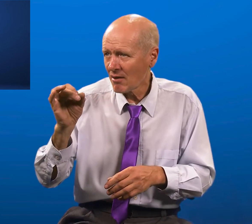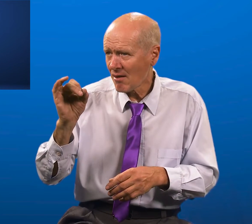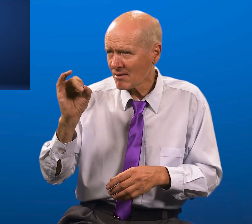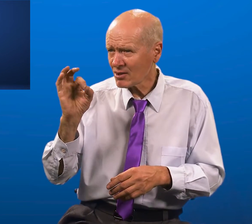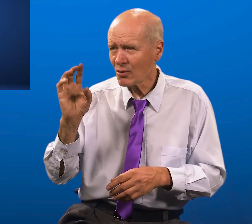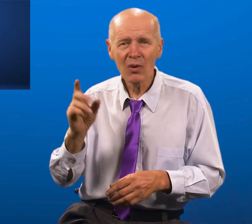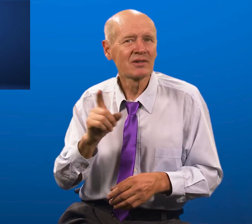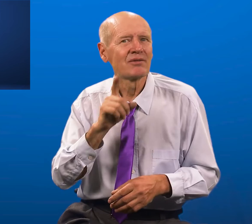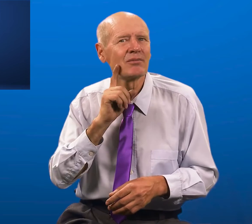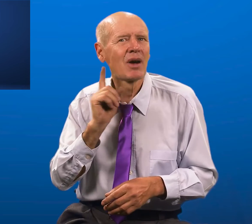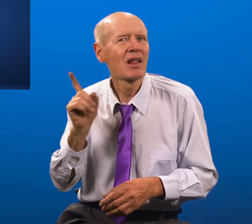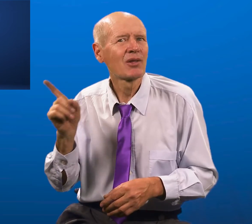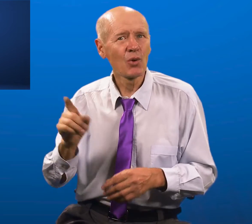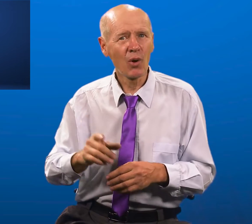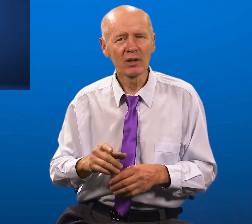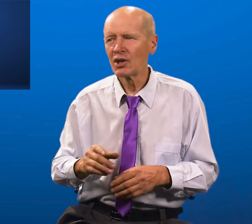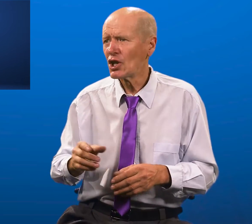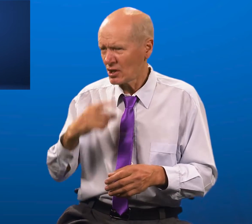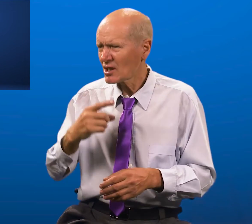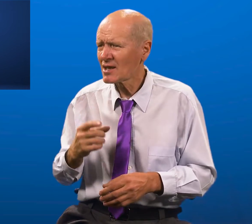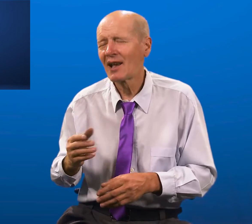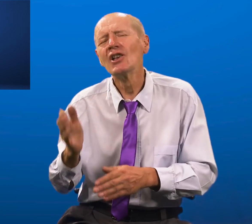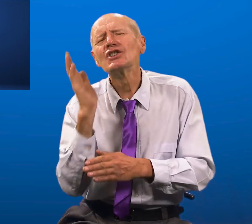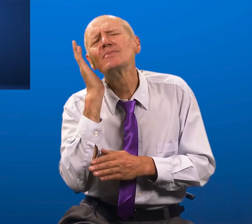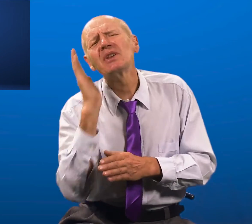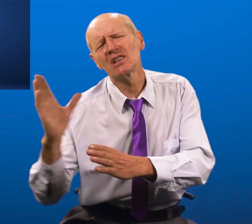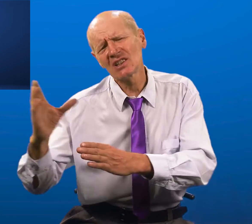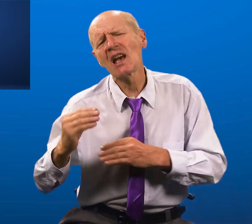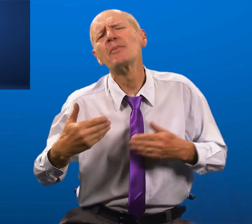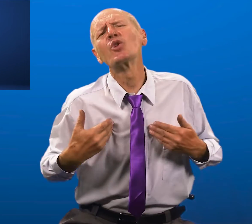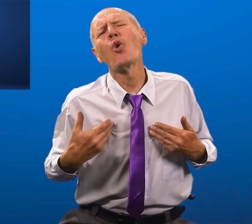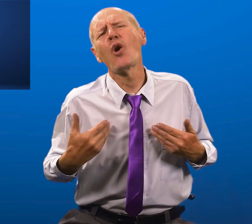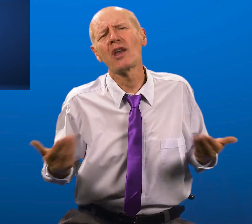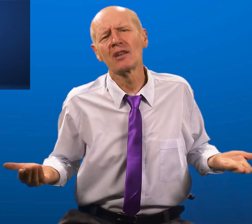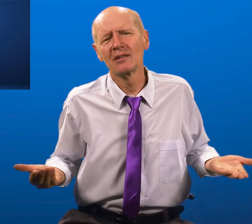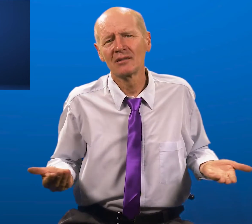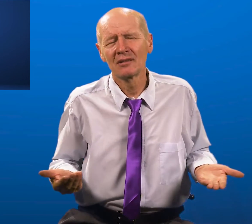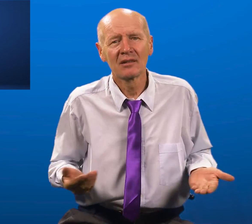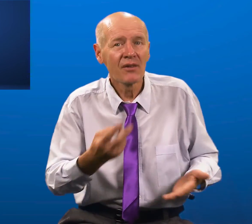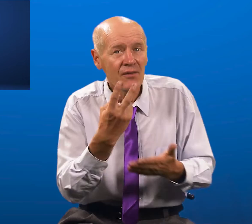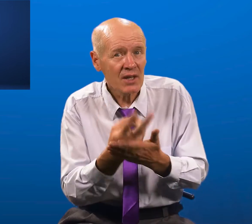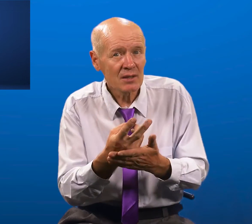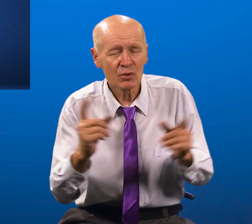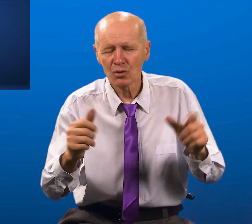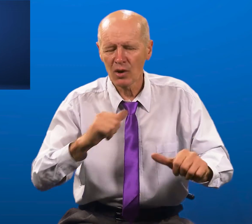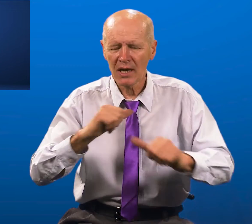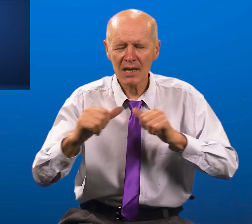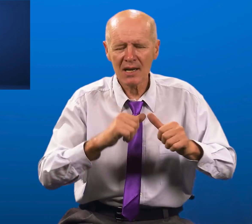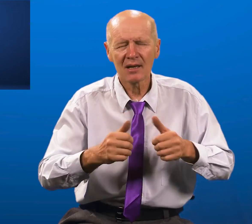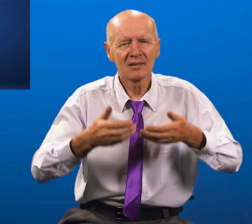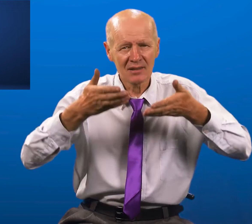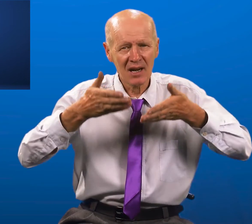и жена господина его сказала: «Спи со мной». То есть мы здесь видим, что